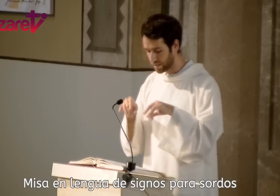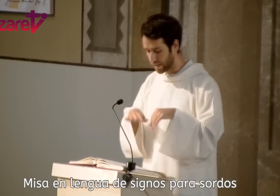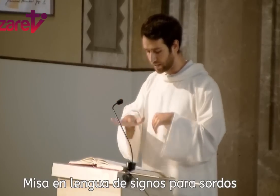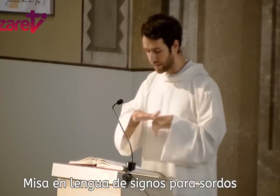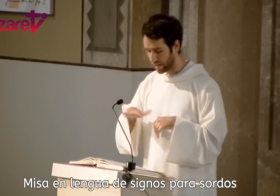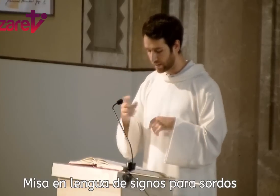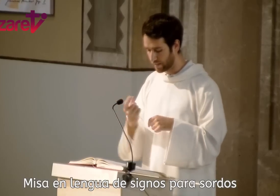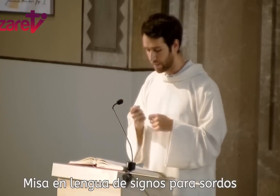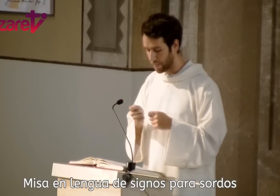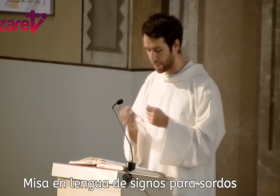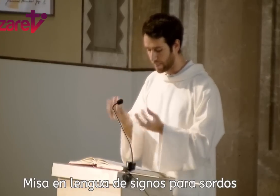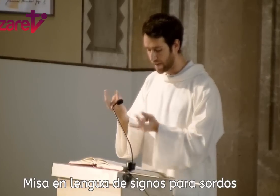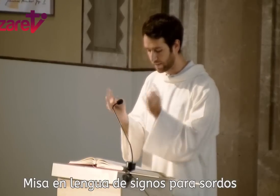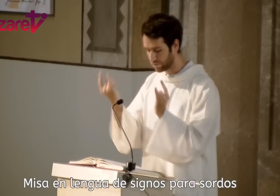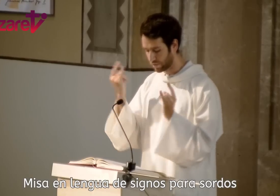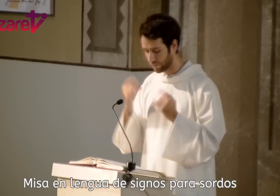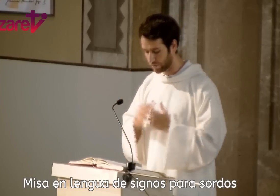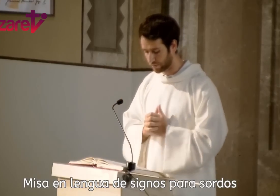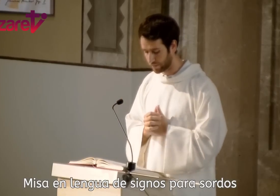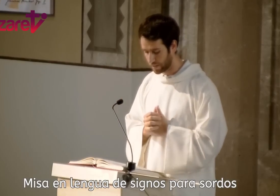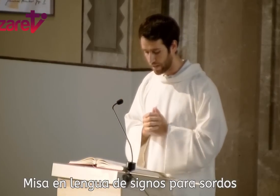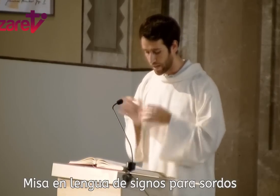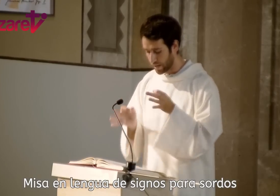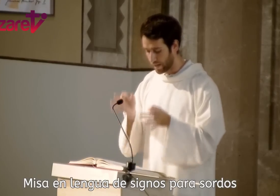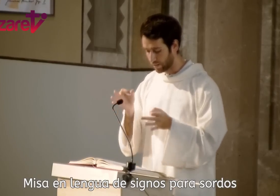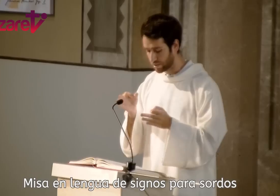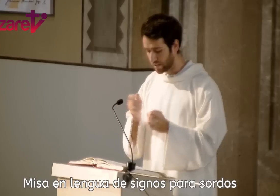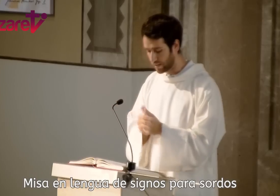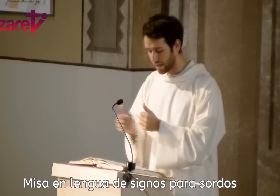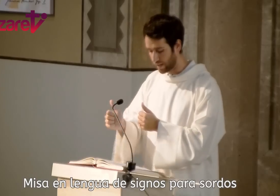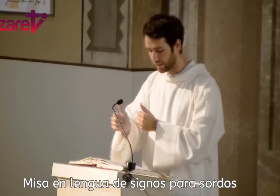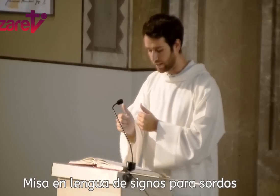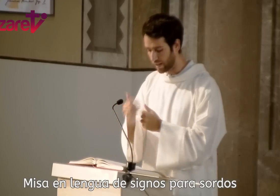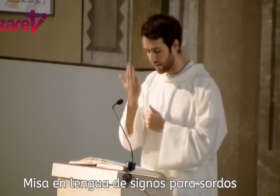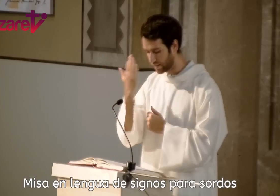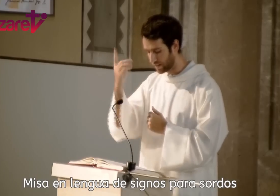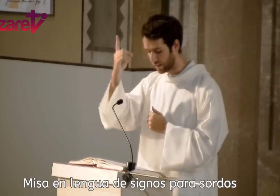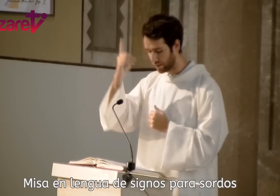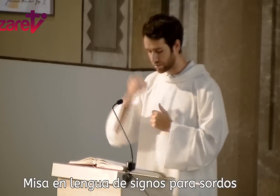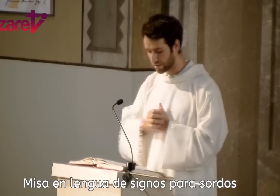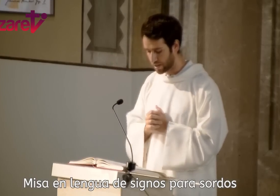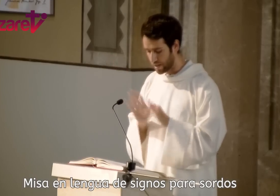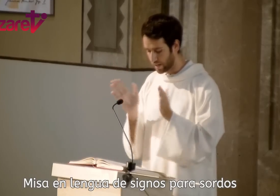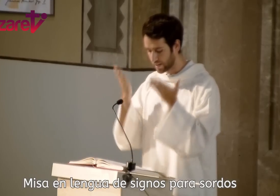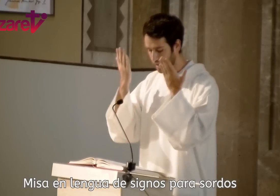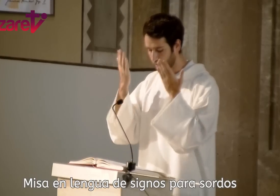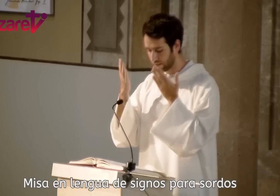nuestra tierra dará mucho fruto. La justicia irá delante de Dios, la